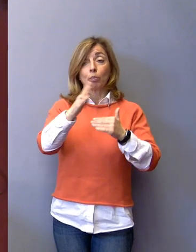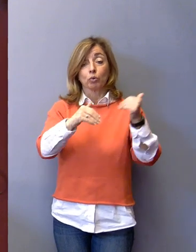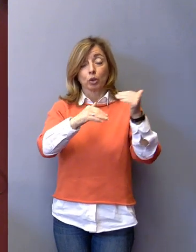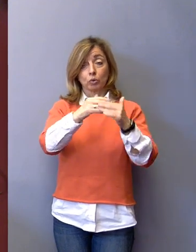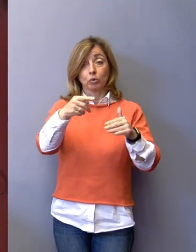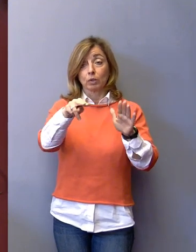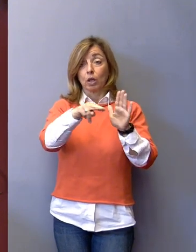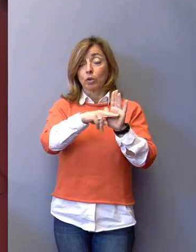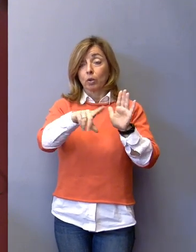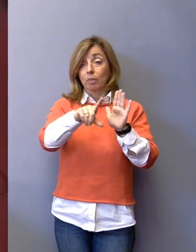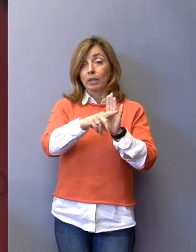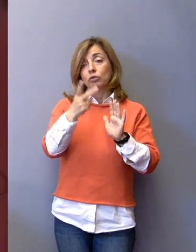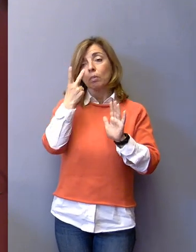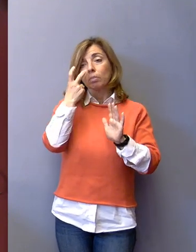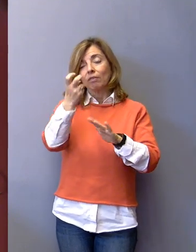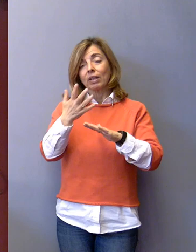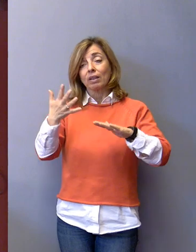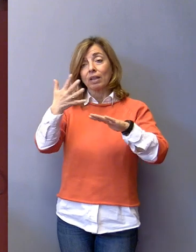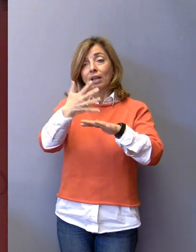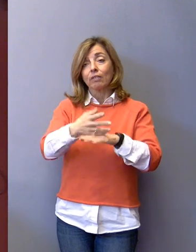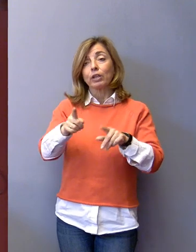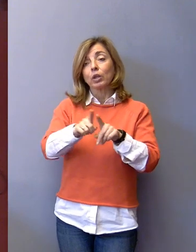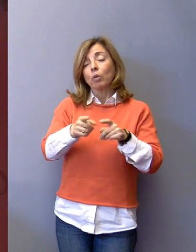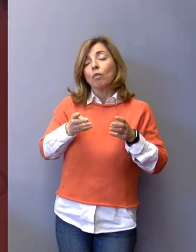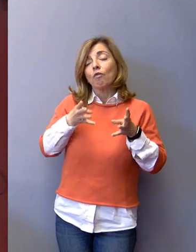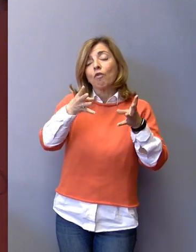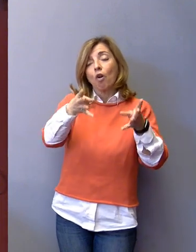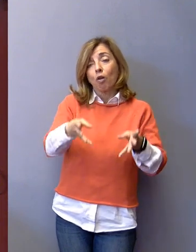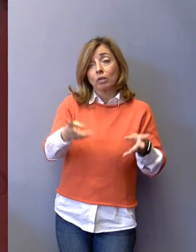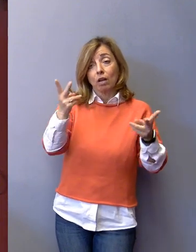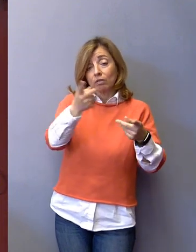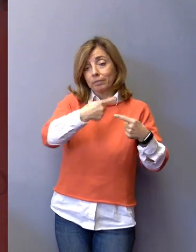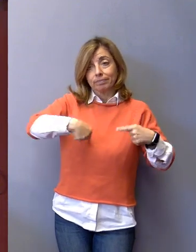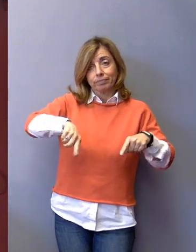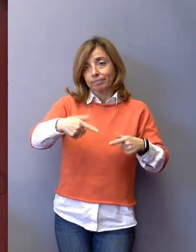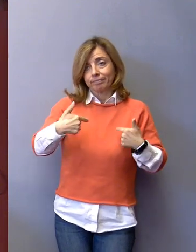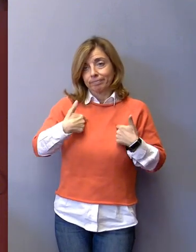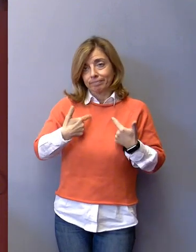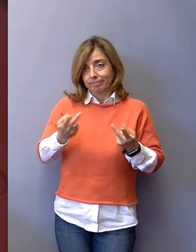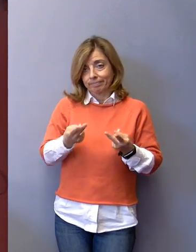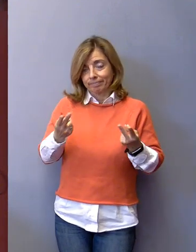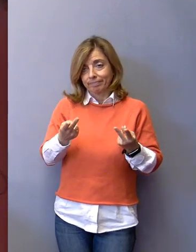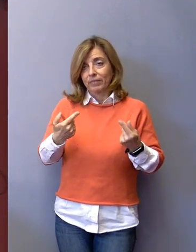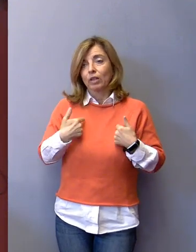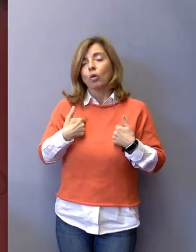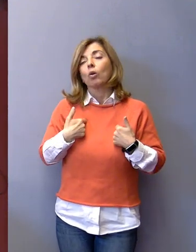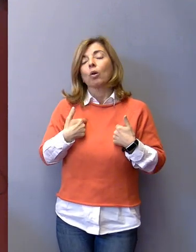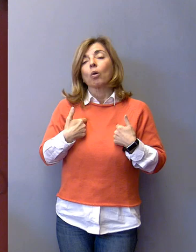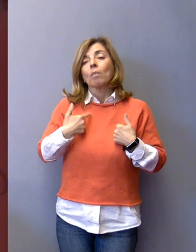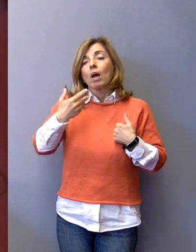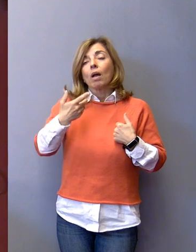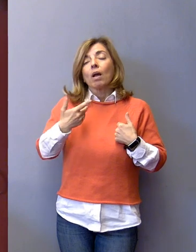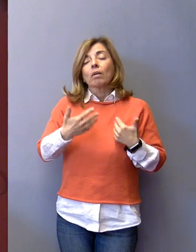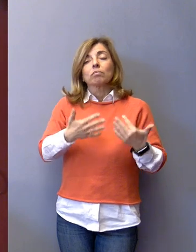di legge che prevede questi interventi come volontari e noi non abbiamo la forza ovviamente giuridica di